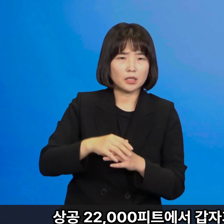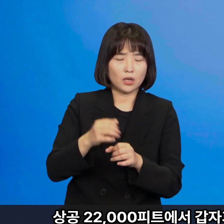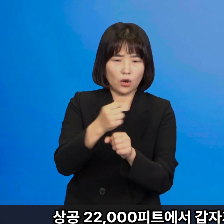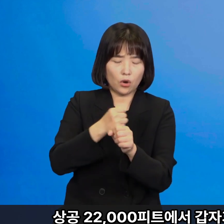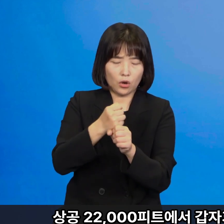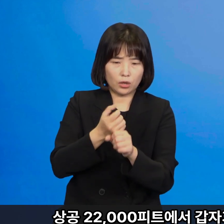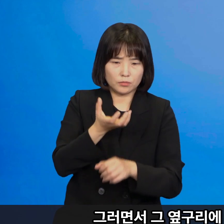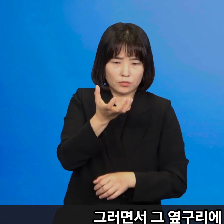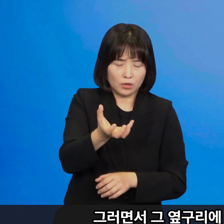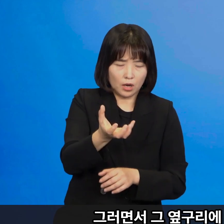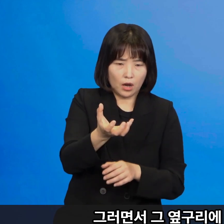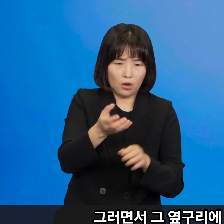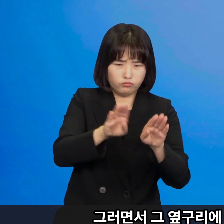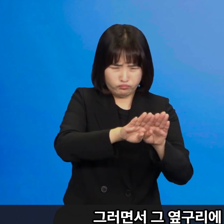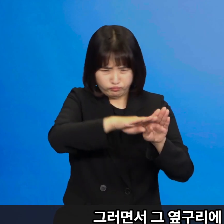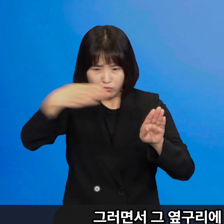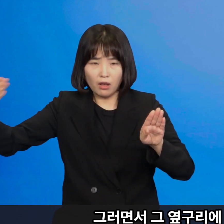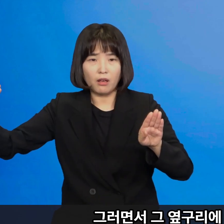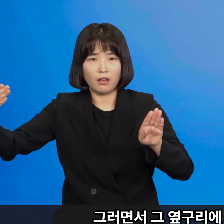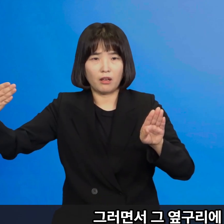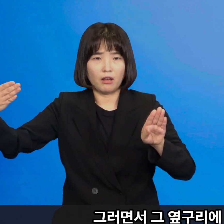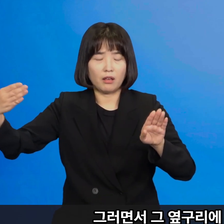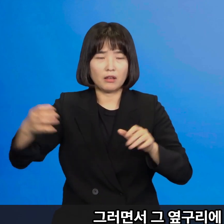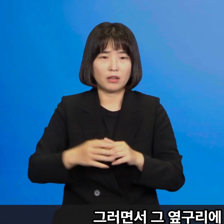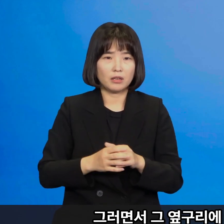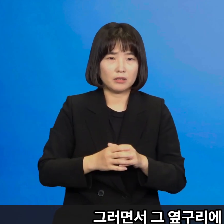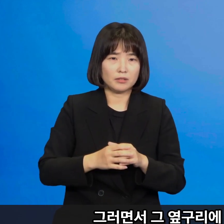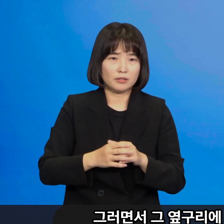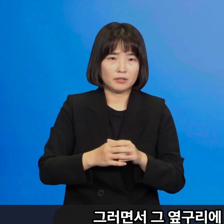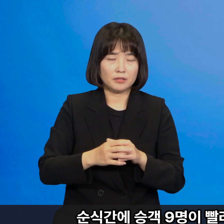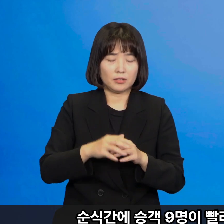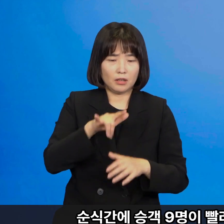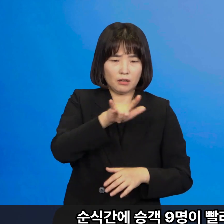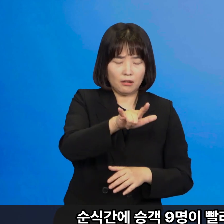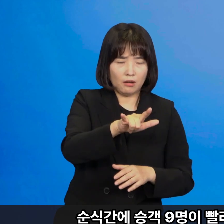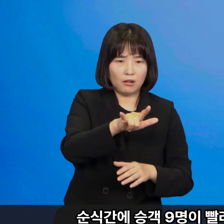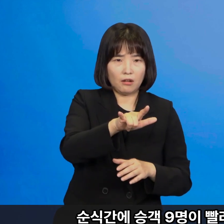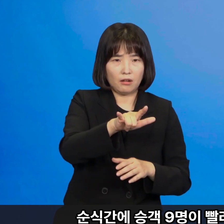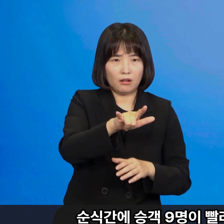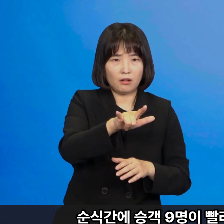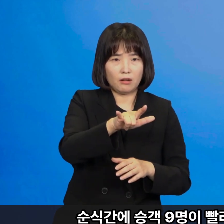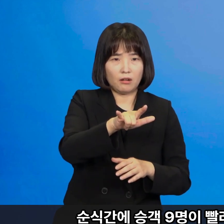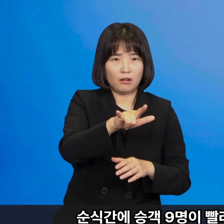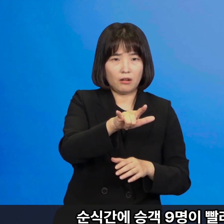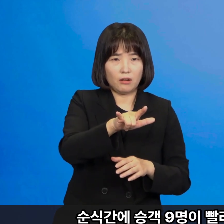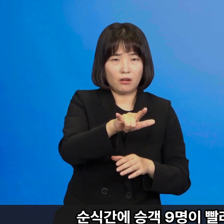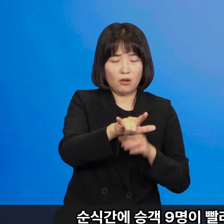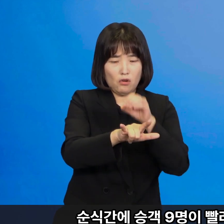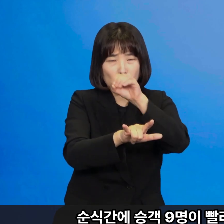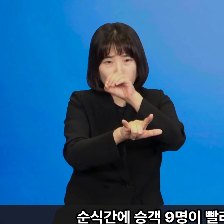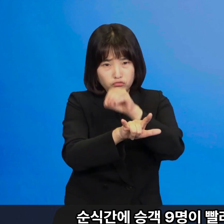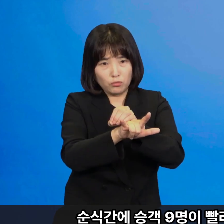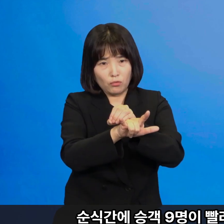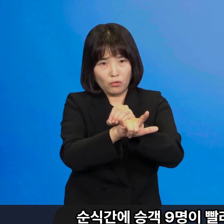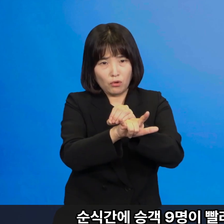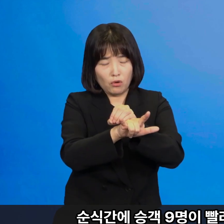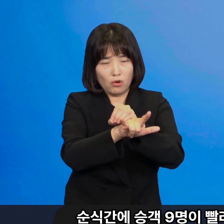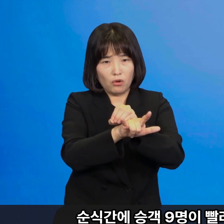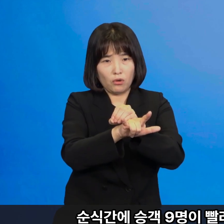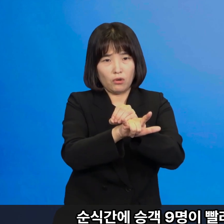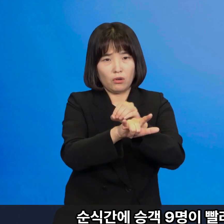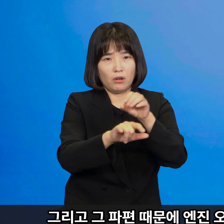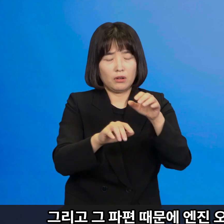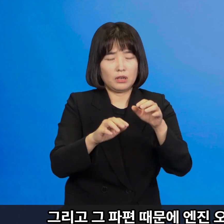앞문이 뜯겨 나갑니다. 그러면서 그 옆구리에 커다란 이 구멍이 나면서 순식간에 승객 9명이 빨려 나가면서